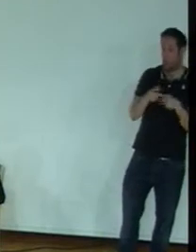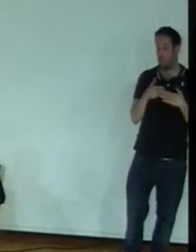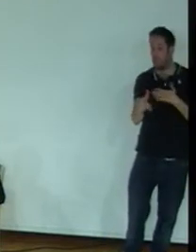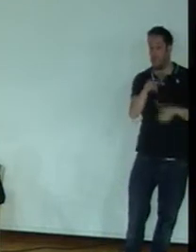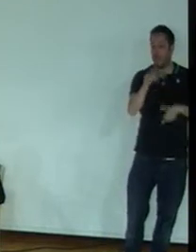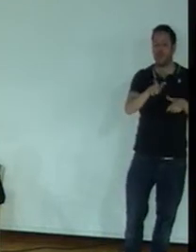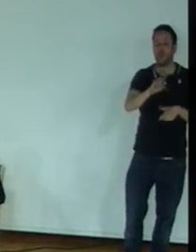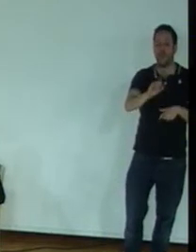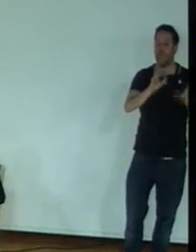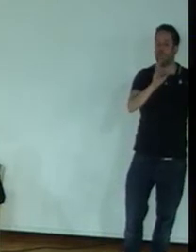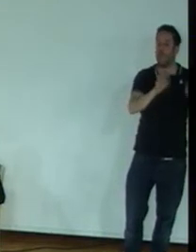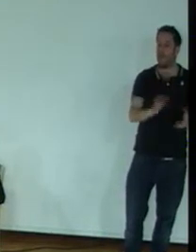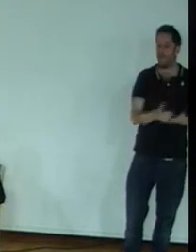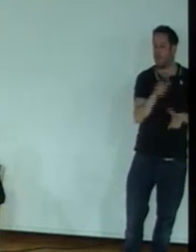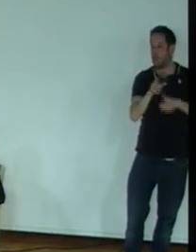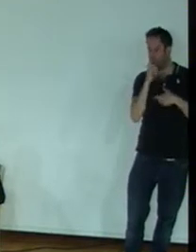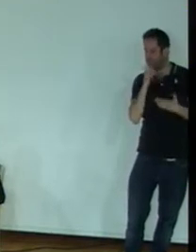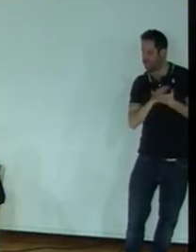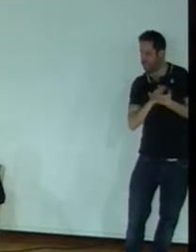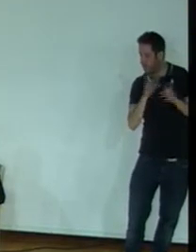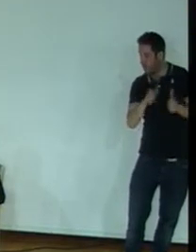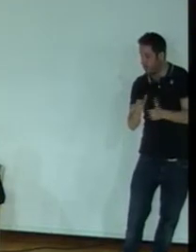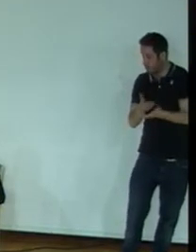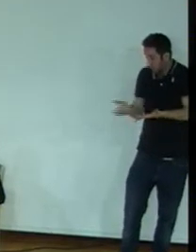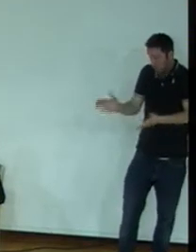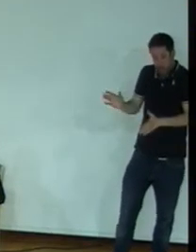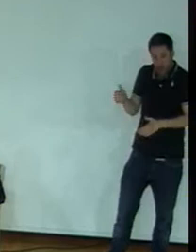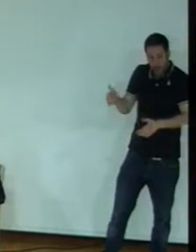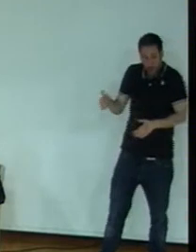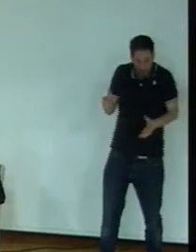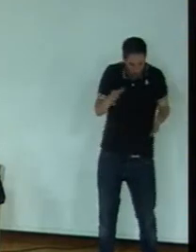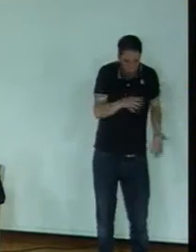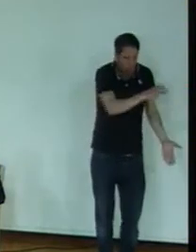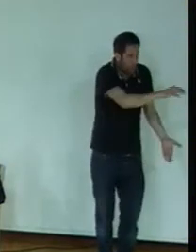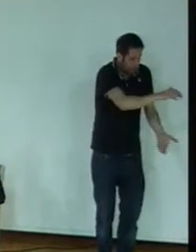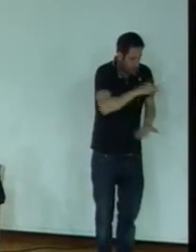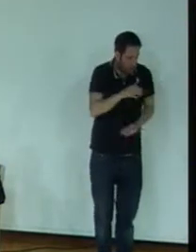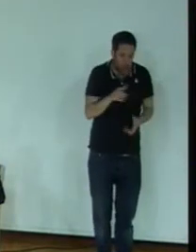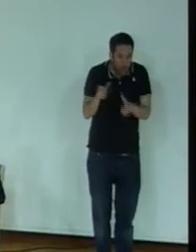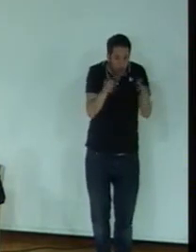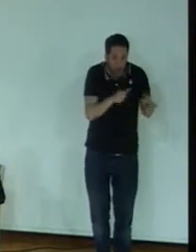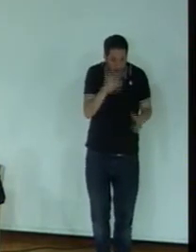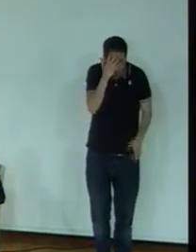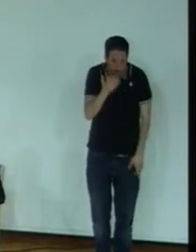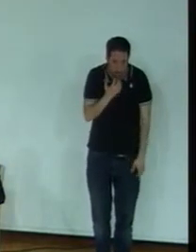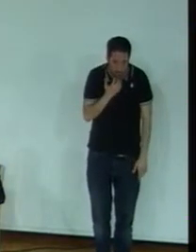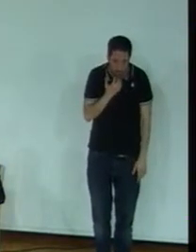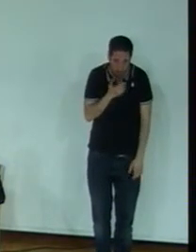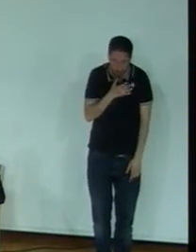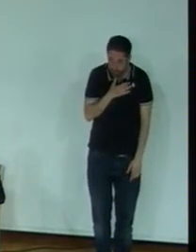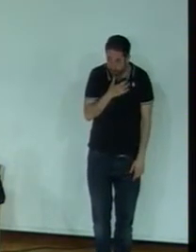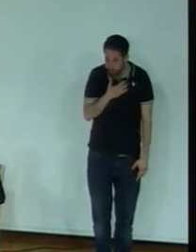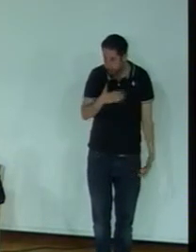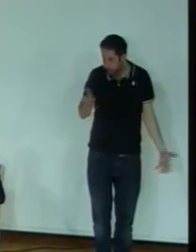intercepté tant de gigaoctets, on a trouvé tant de suspects, etc. Et il faudra juste qu'il se décide là-dessus. Il n'y a pas de contrôle sérieux possible dans ces